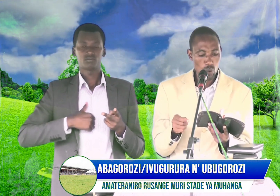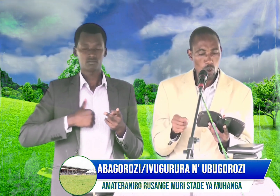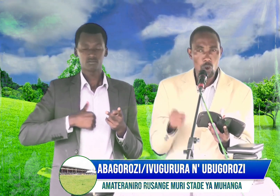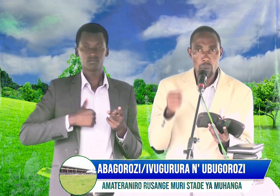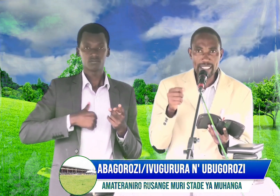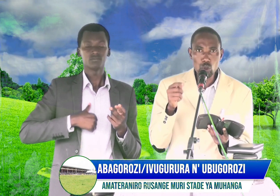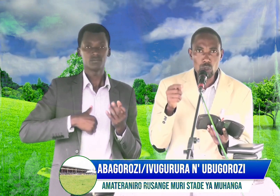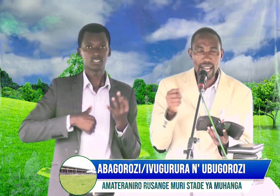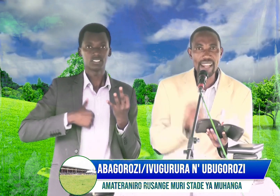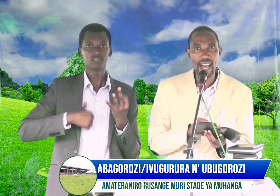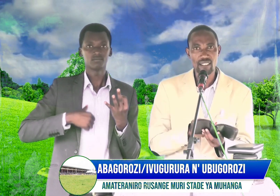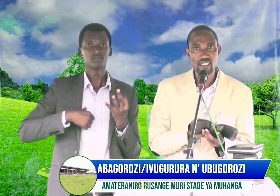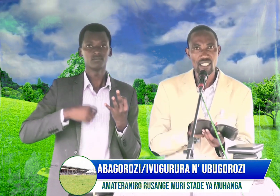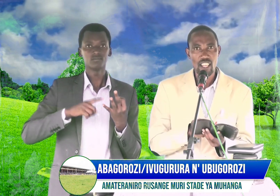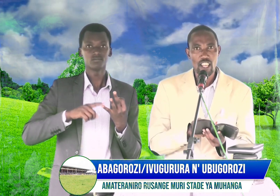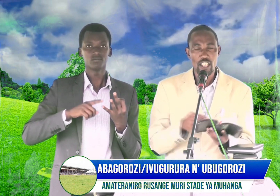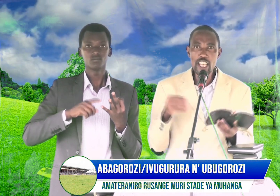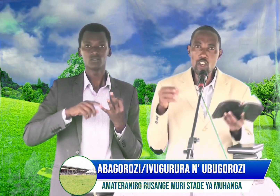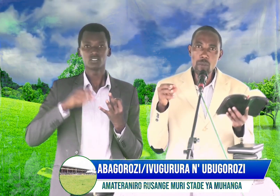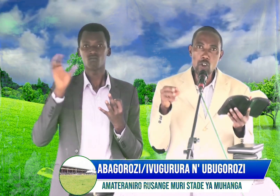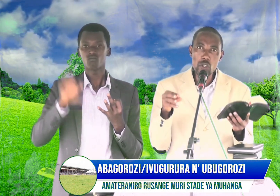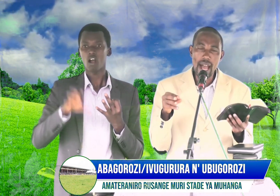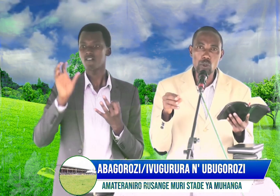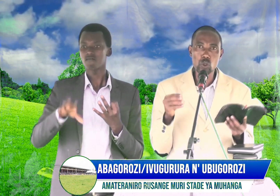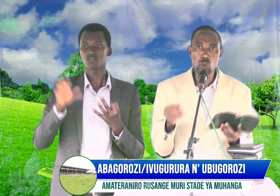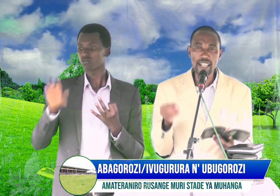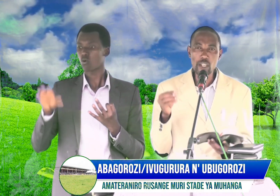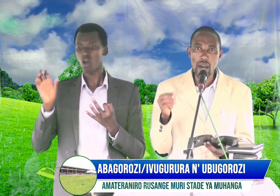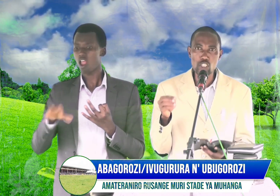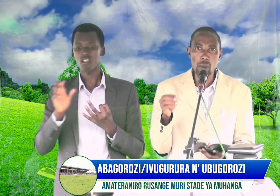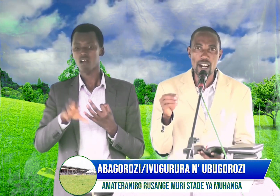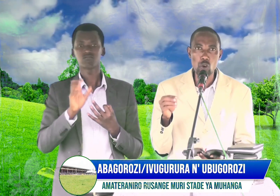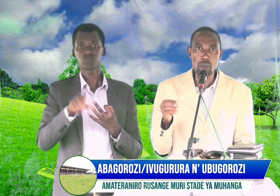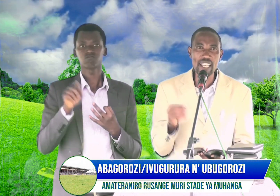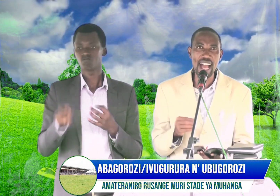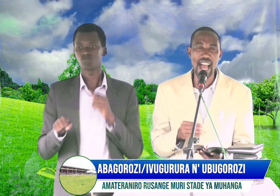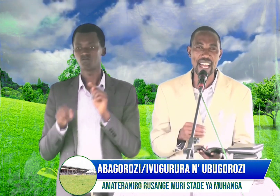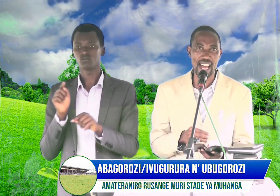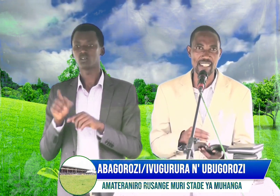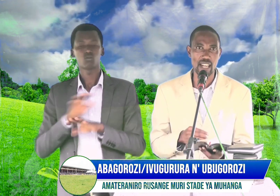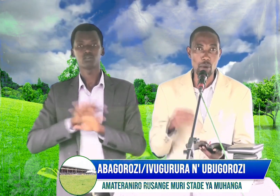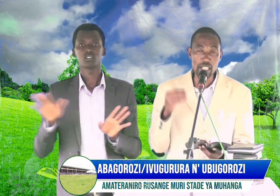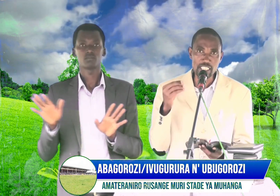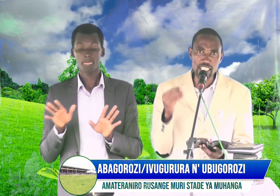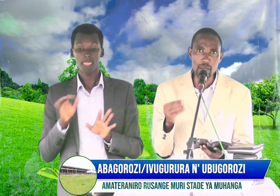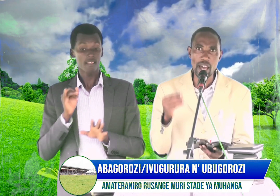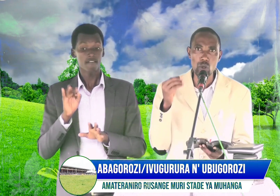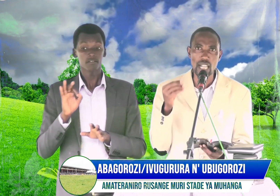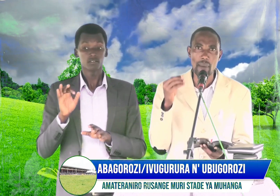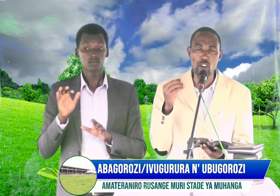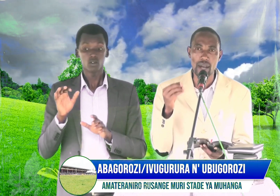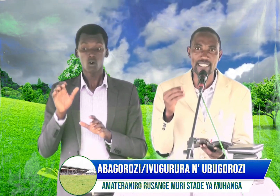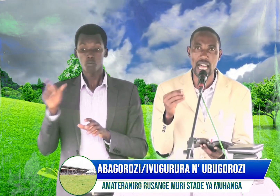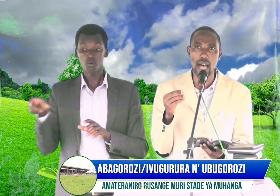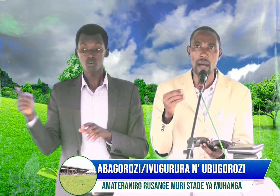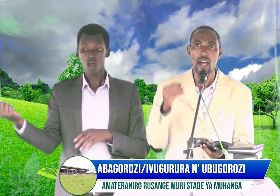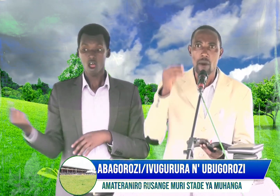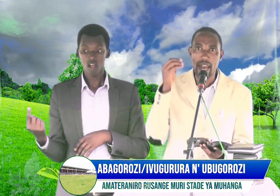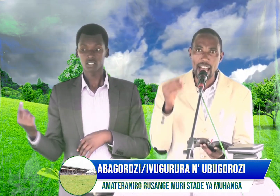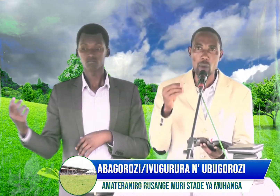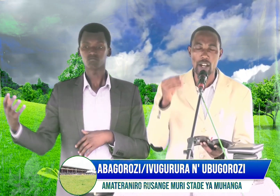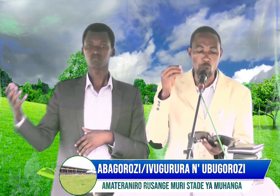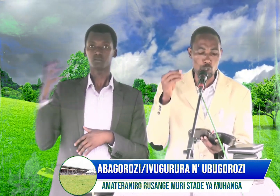gatatu, batukana. Niyo umuntu yagutuka ntiwashobora kumwihanganira. Mu minsi y'imperuka abantu